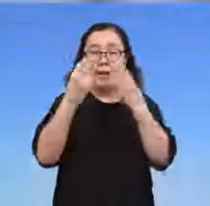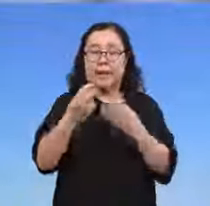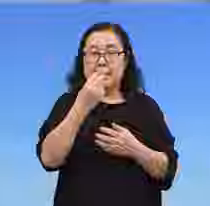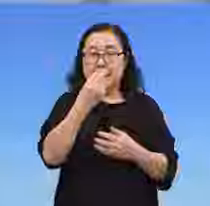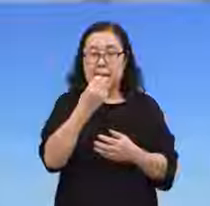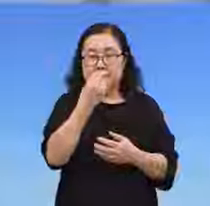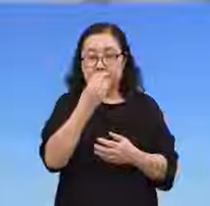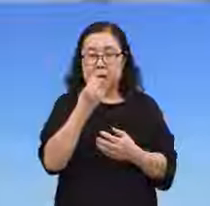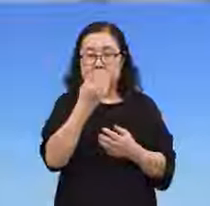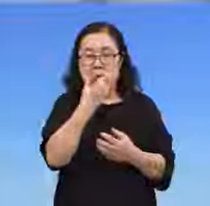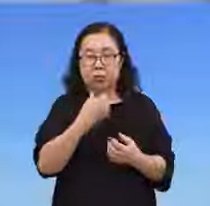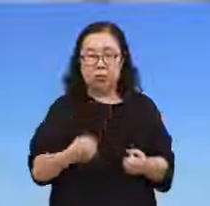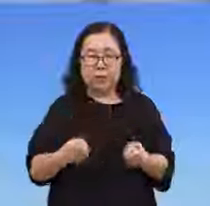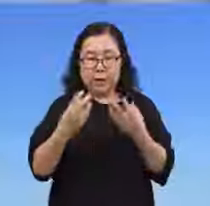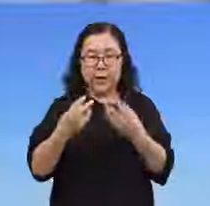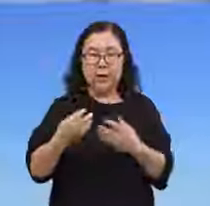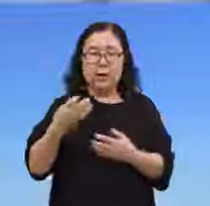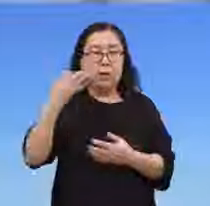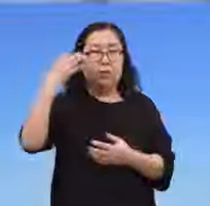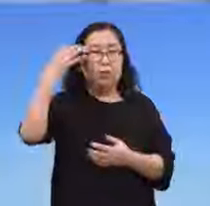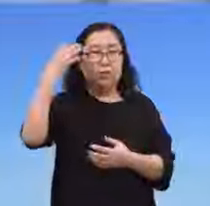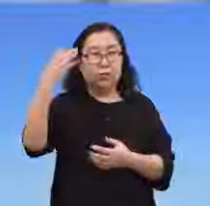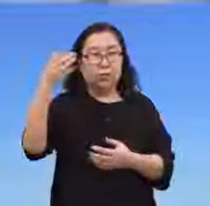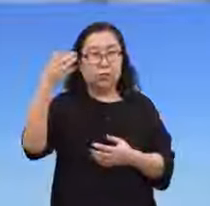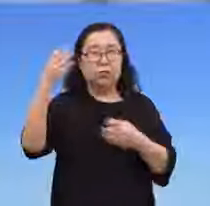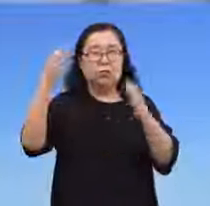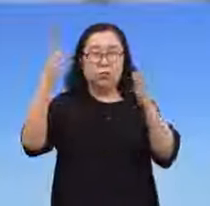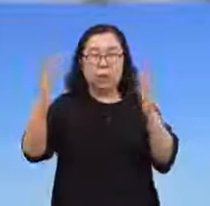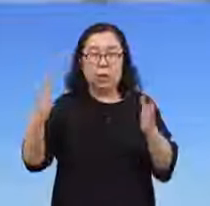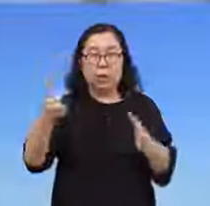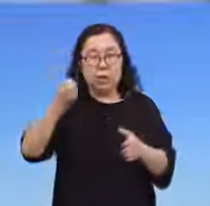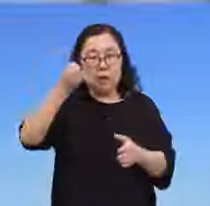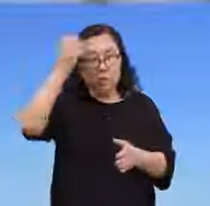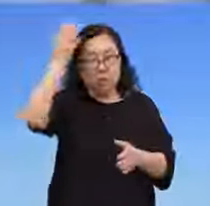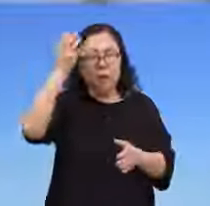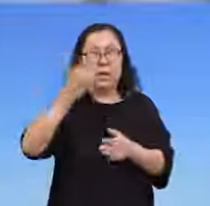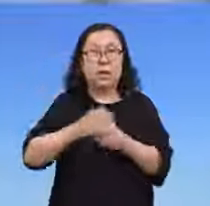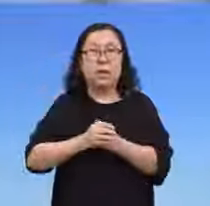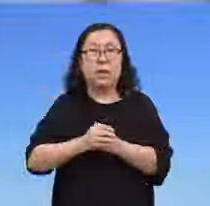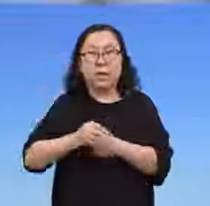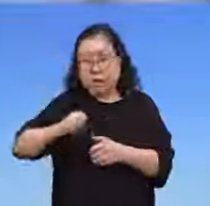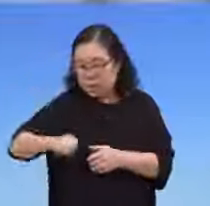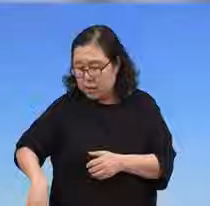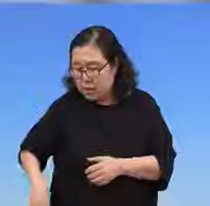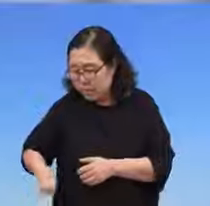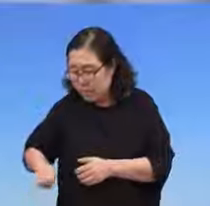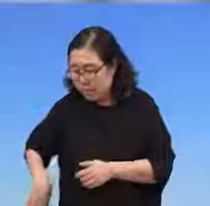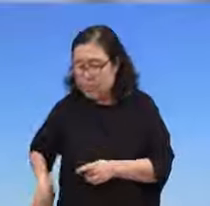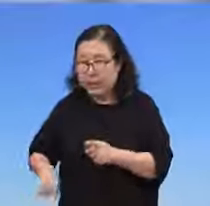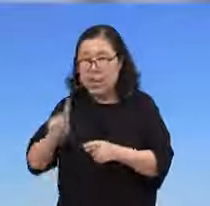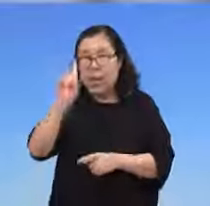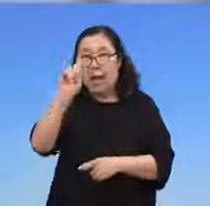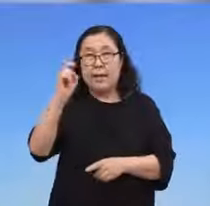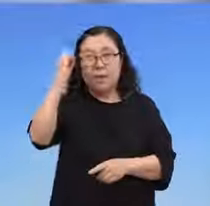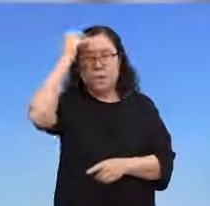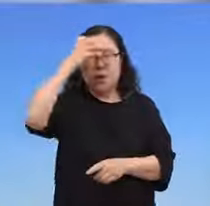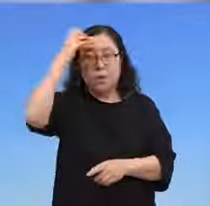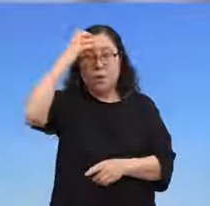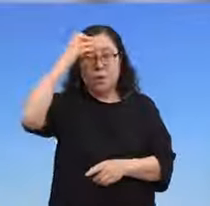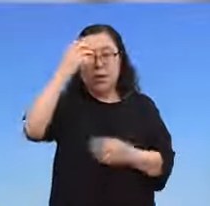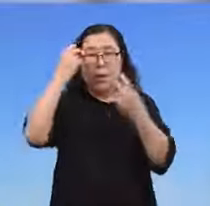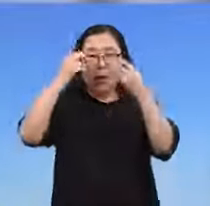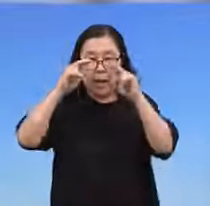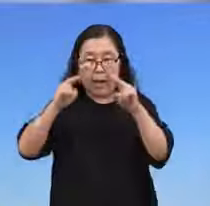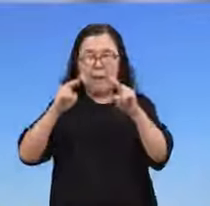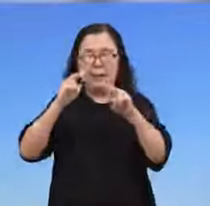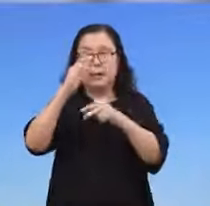새세면 축제 2주 기간 동안에 잃어버린 한 영혼을 향하신 그 하나님 아버지의 마음이 절실하게 내